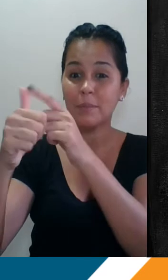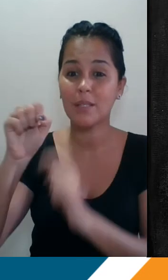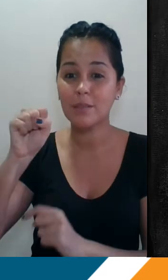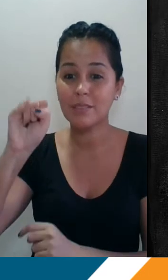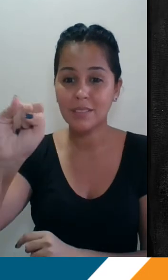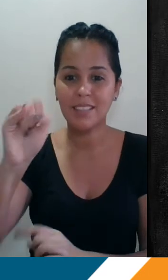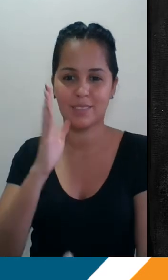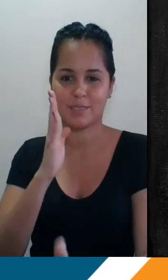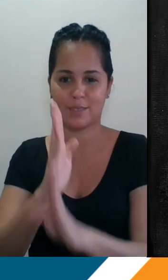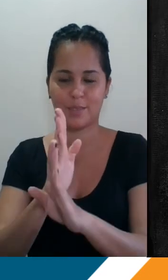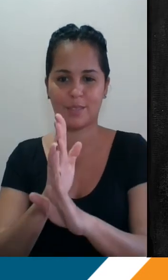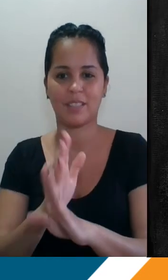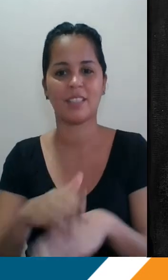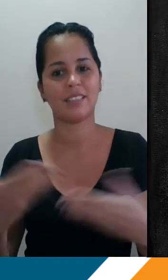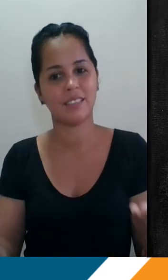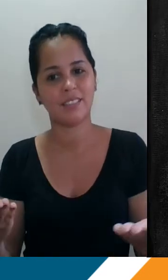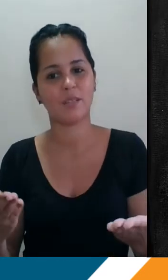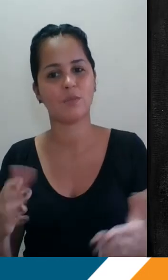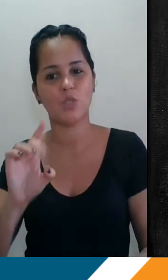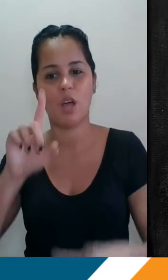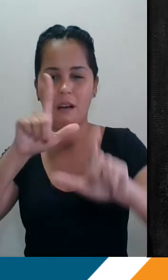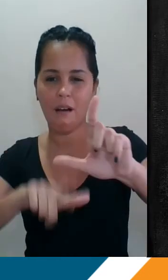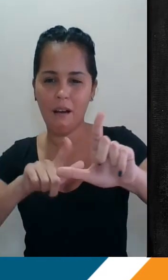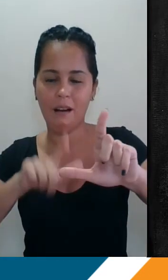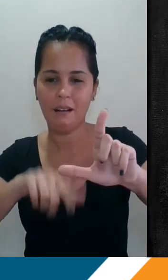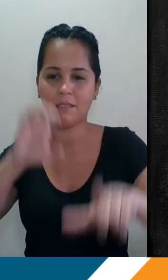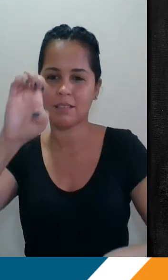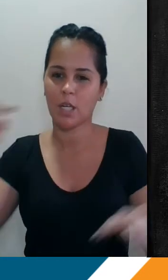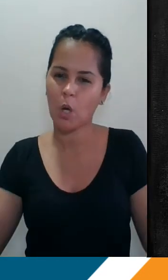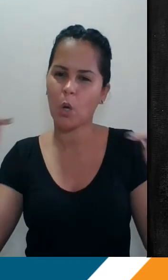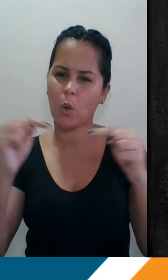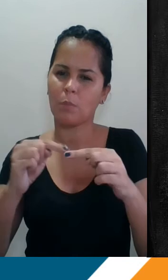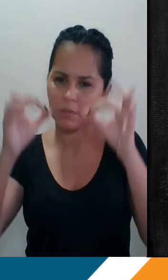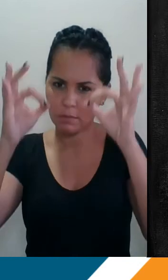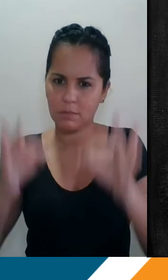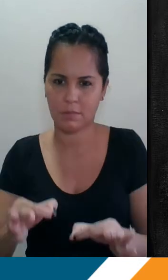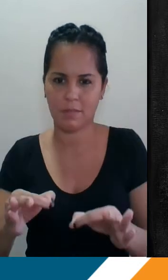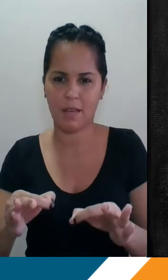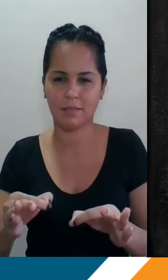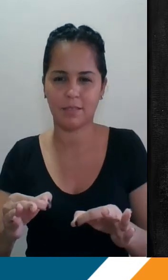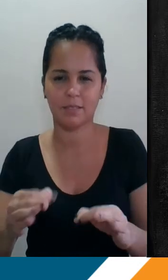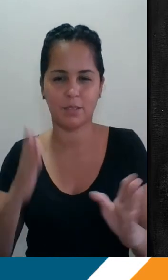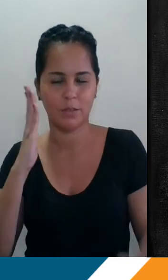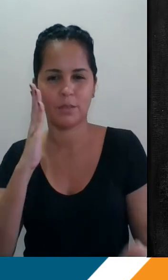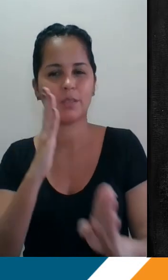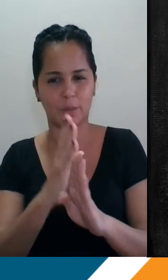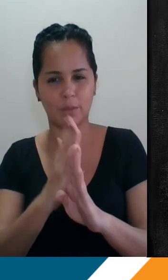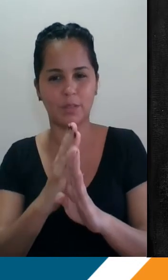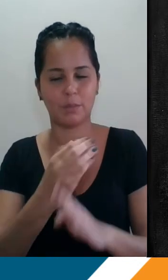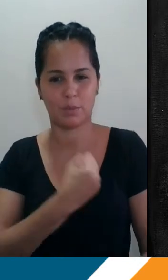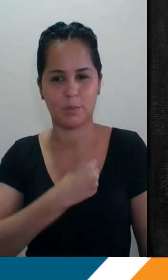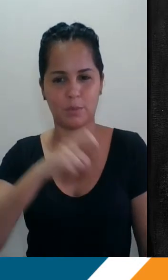encontrou. Então, de fato, somente a opção E casa com as condições que nós acabamos de encontrar para o